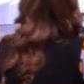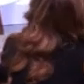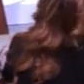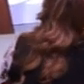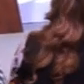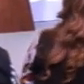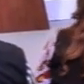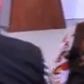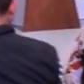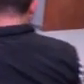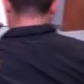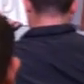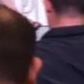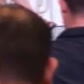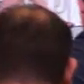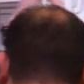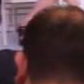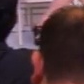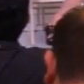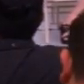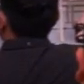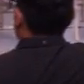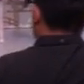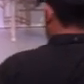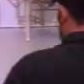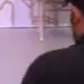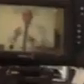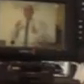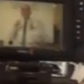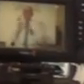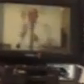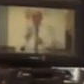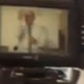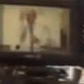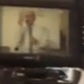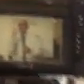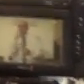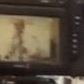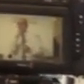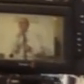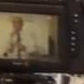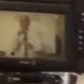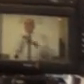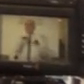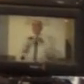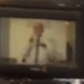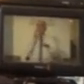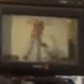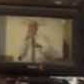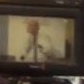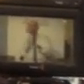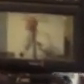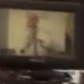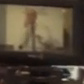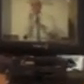acá en González Ortega, en la colonia Santa Rosa. Entonces vamos a ir trabajando. Recordó que estas labores son parte de 8 contratos de bacheo que